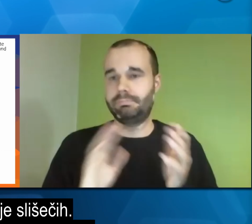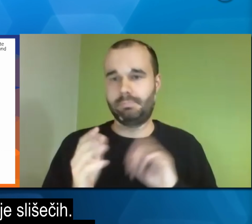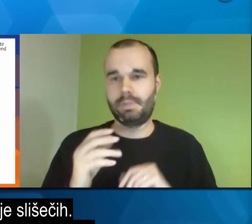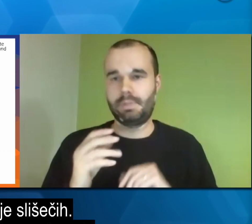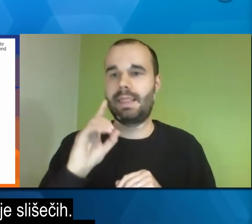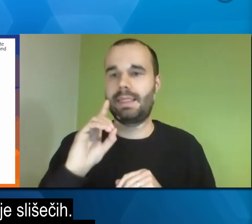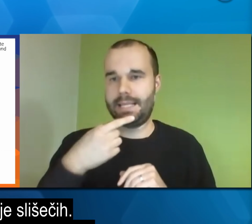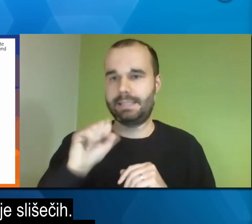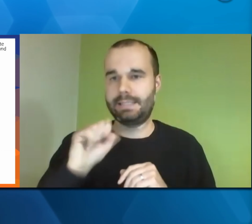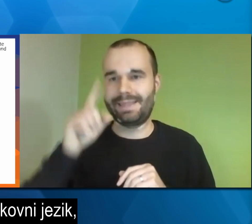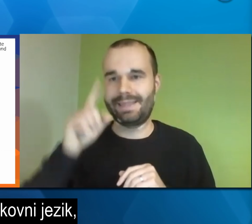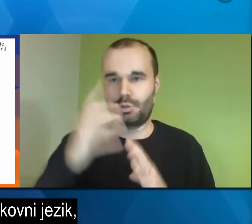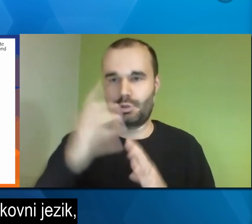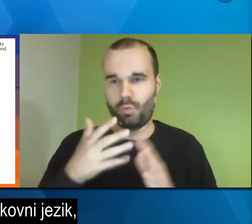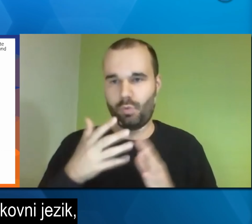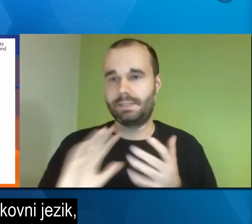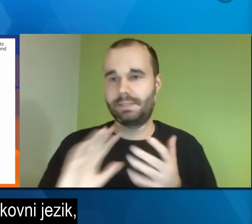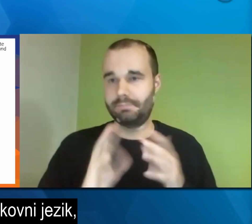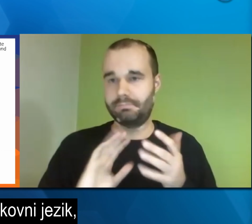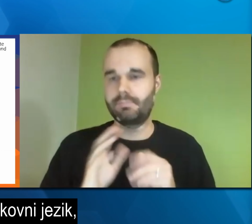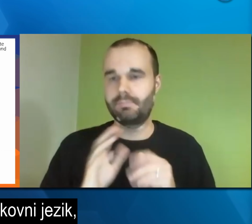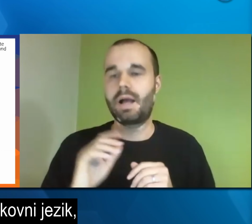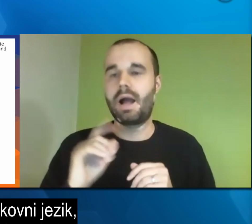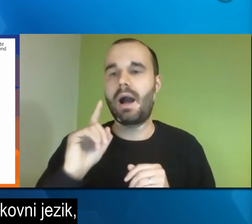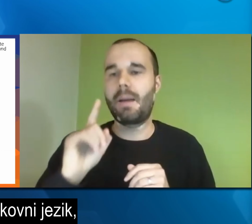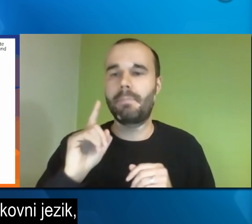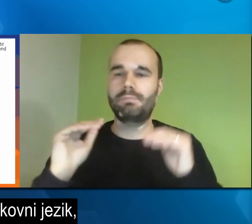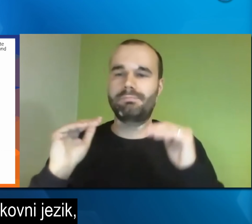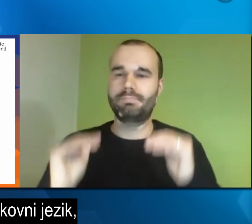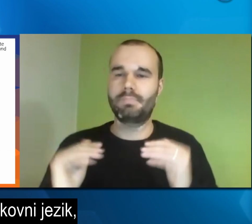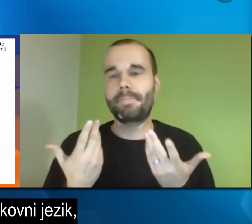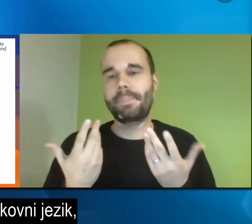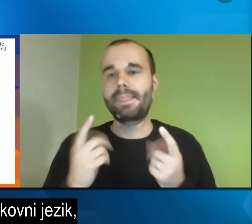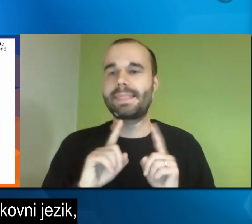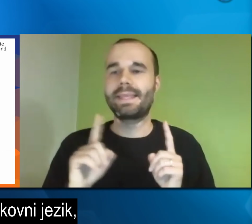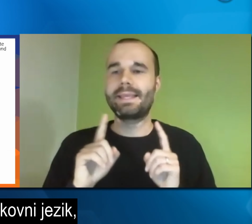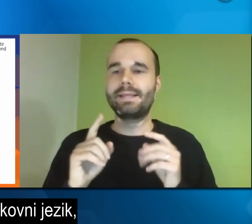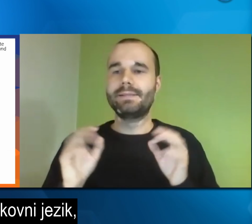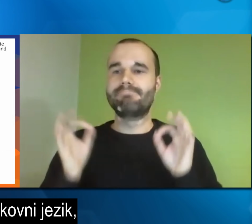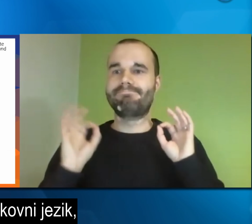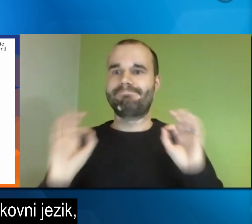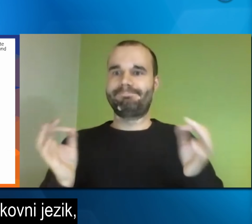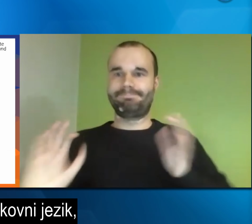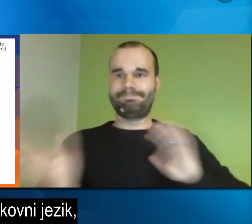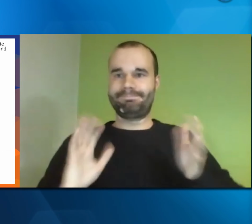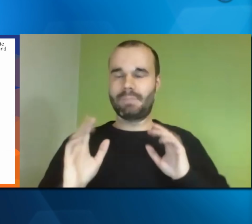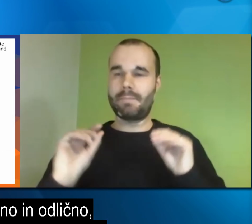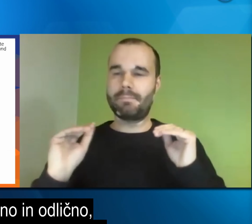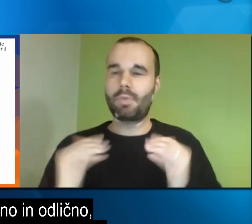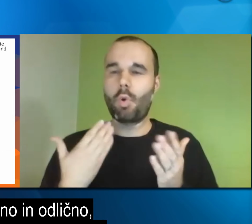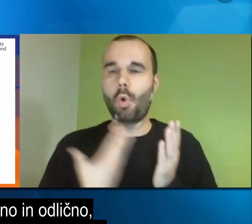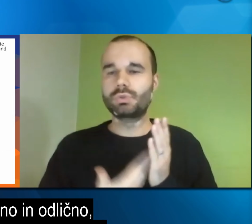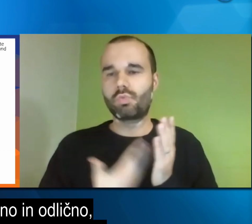Zaposleni večinoma kretajo nemški znakovni jezik, ampak morda nekateri